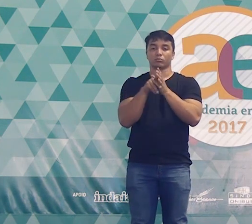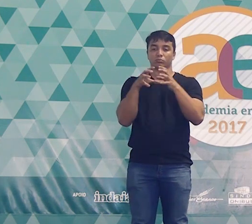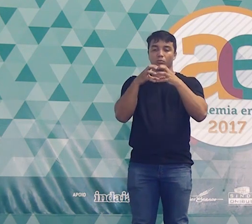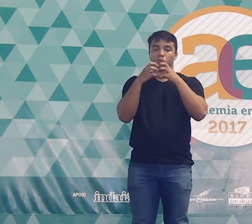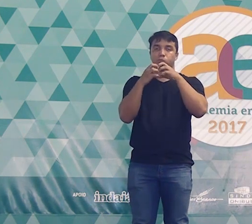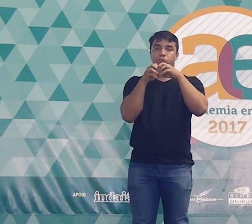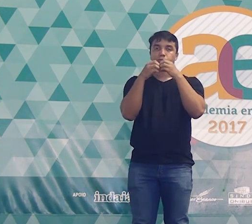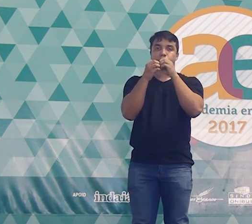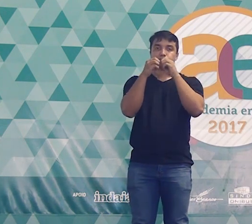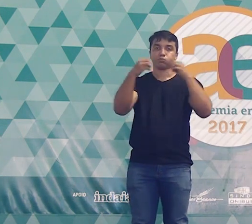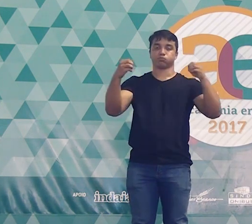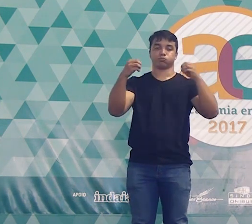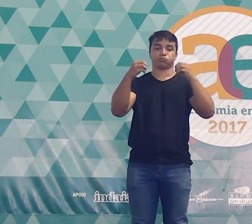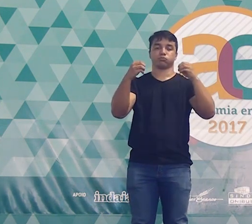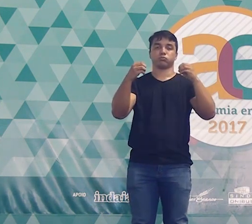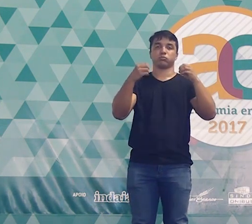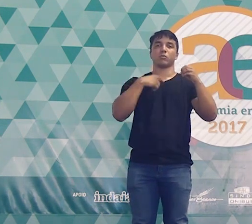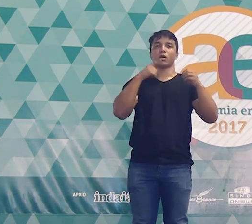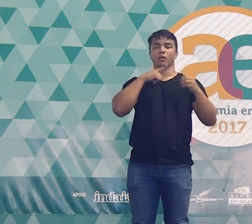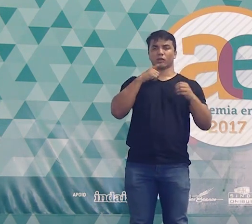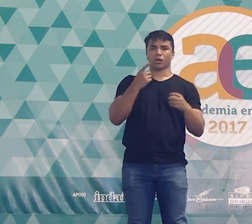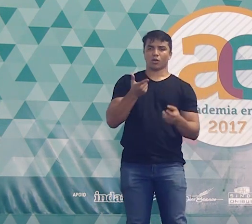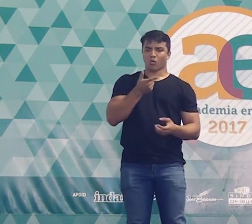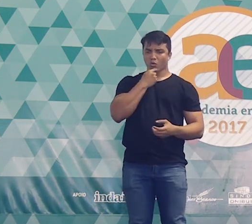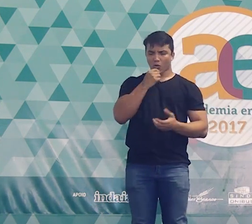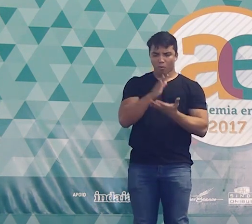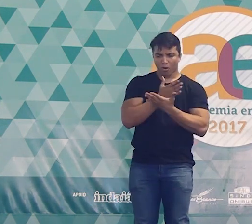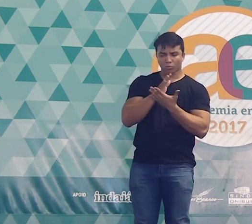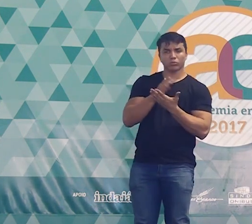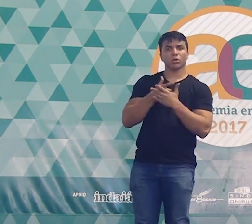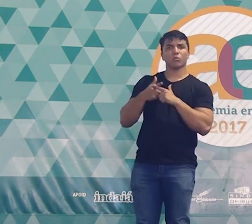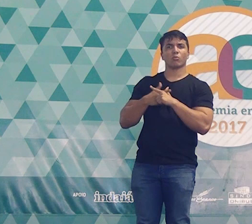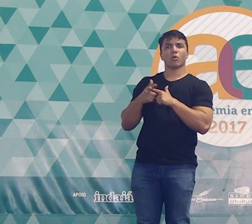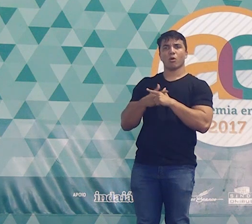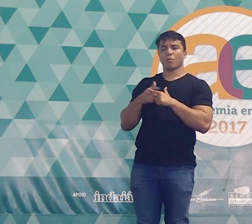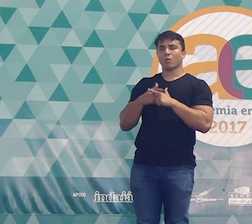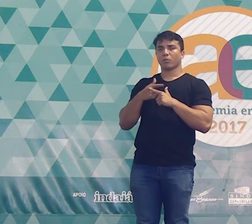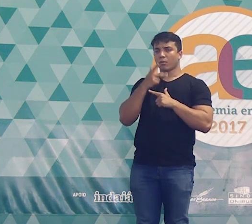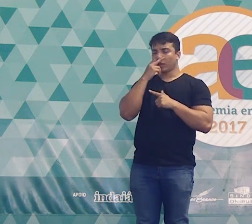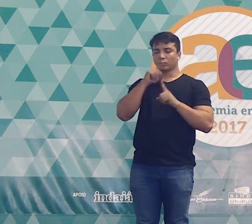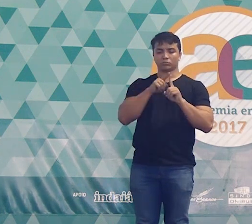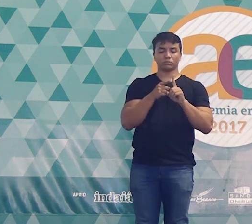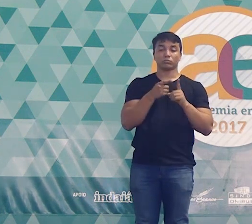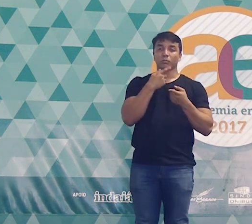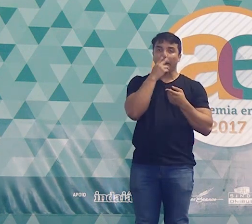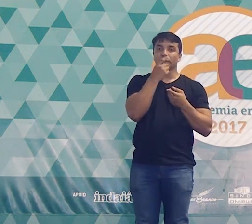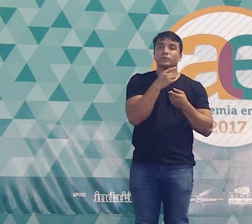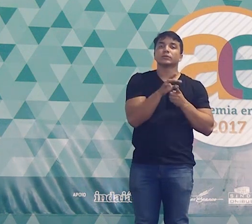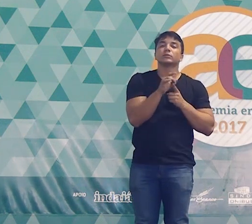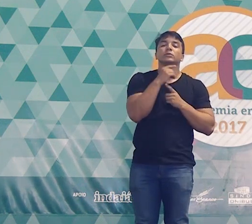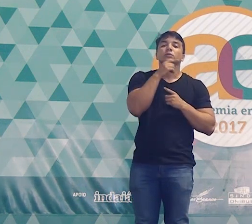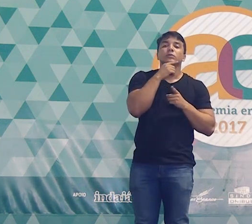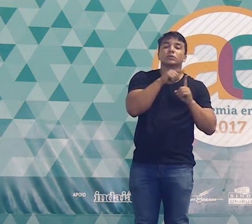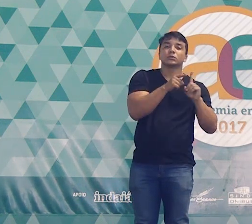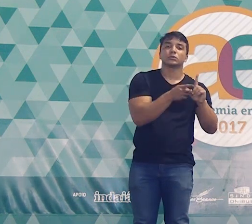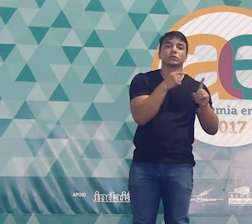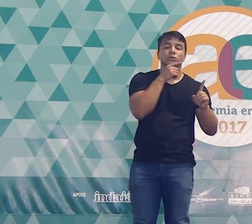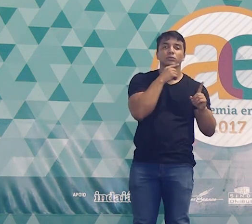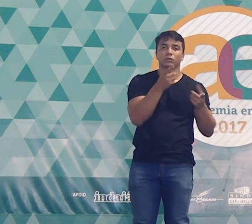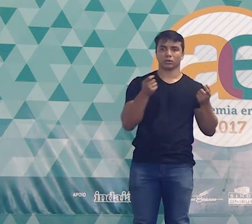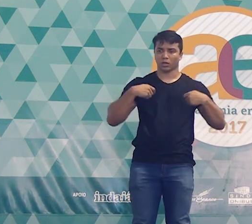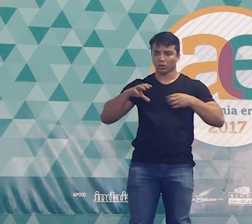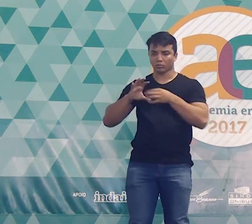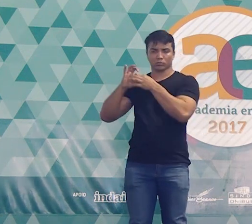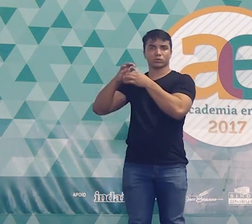celular. Rodrigo, eu já ouvi falar que existem homens que têm problema de fertilidade, tá? Pode acontecer alguma coisa vinculada ao